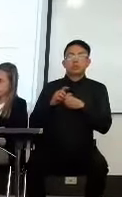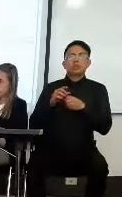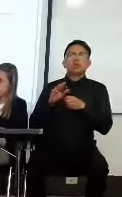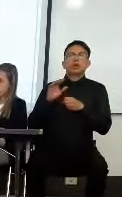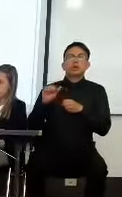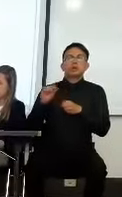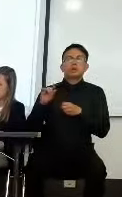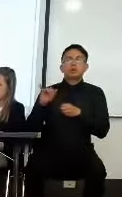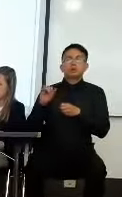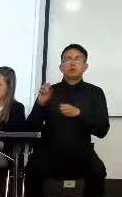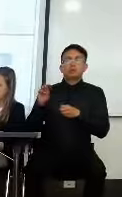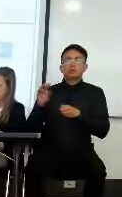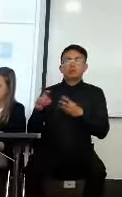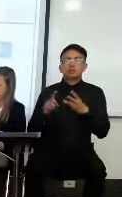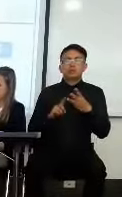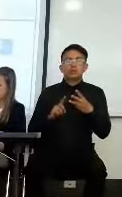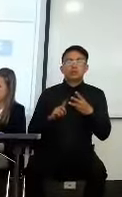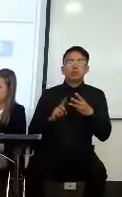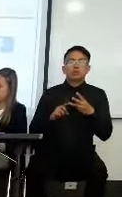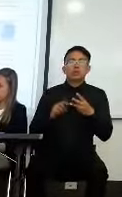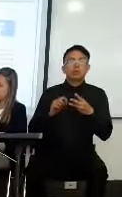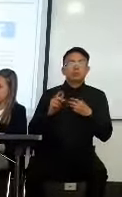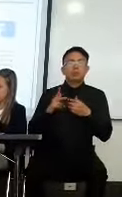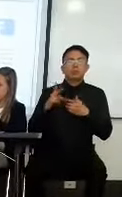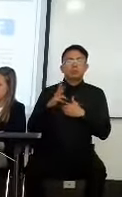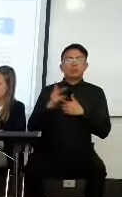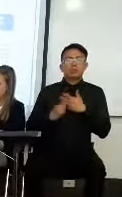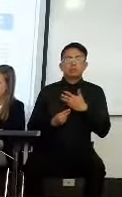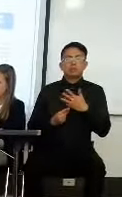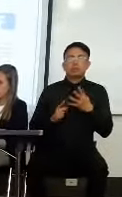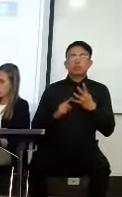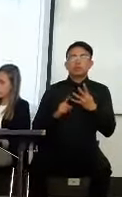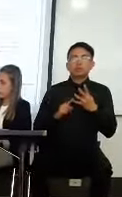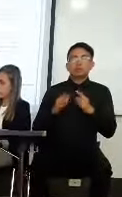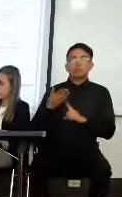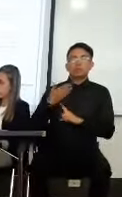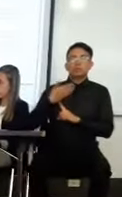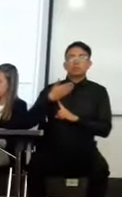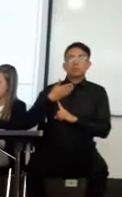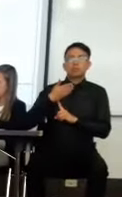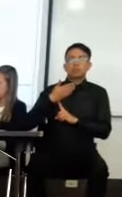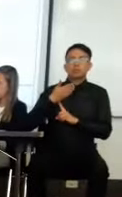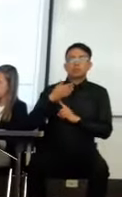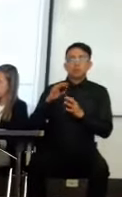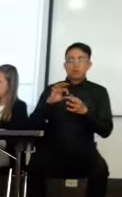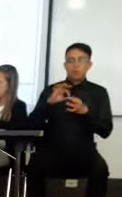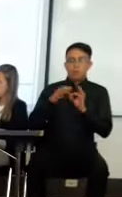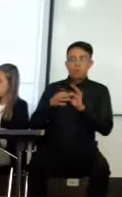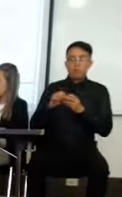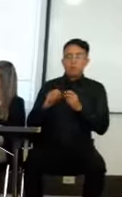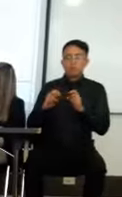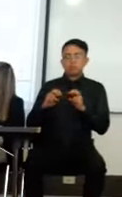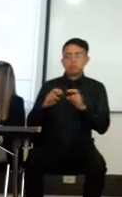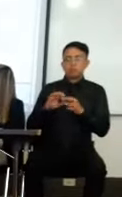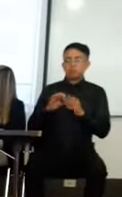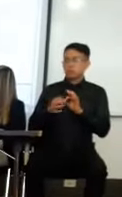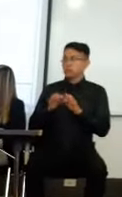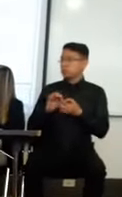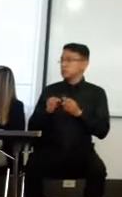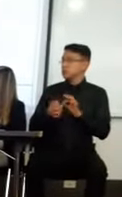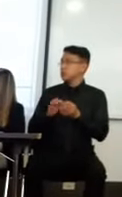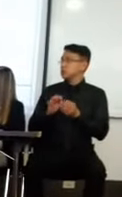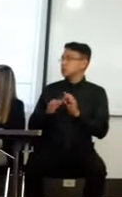de País, contó con los aportes de Profamilia. Digamos, todo el tiempo fue una conversación de articulación